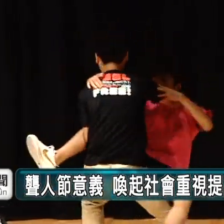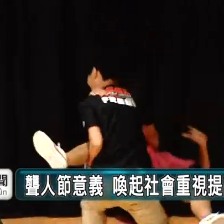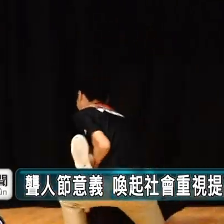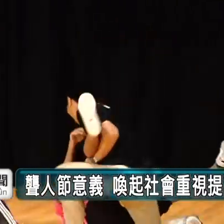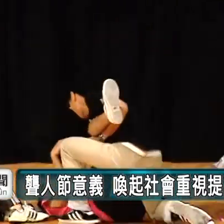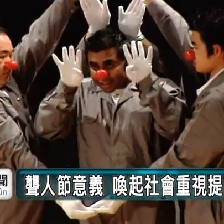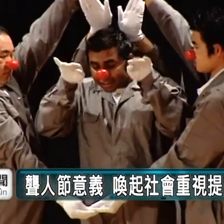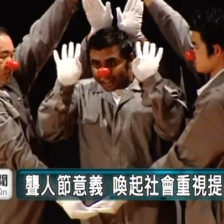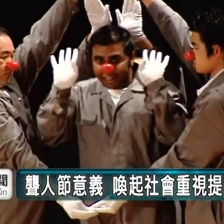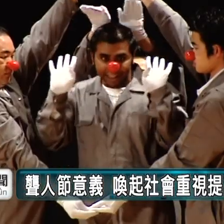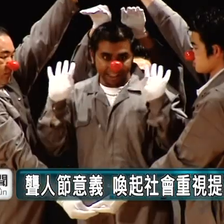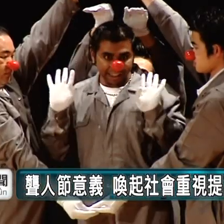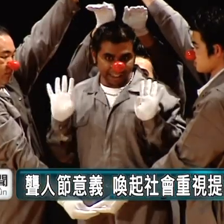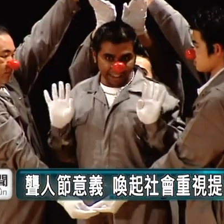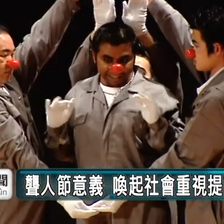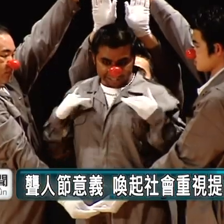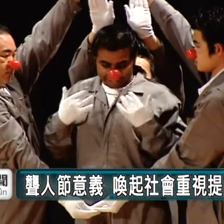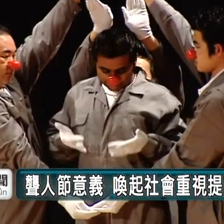表演。